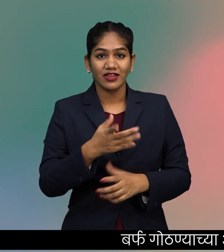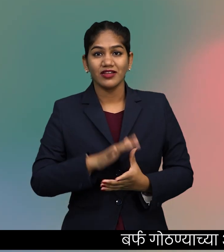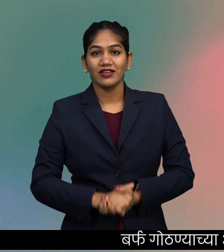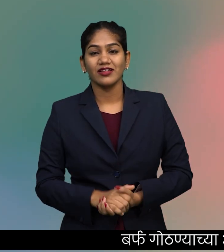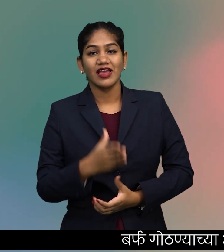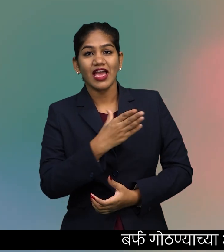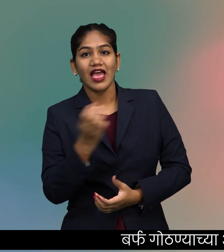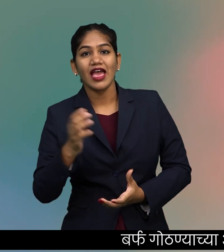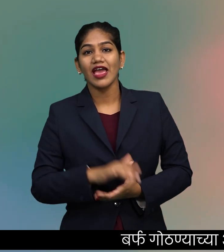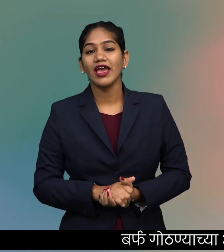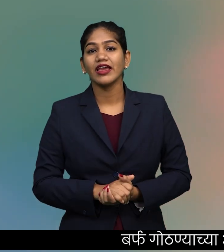प्रक्रियेने.